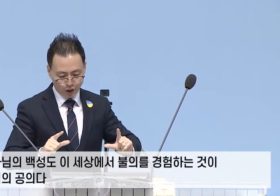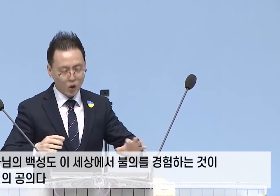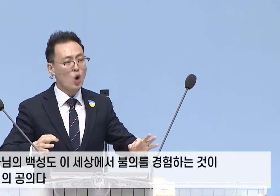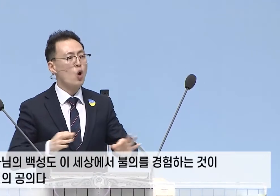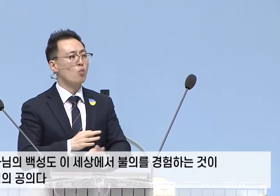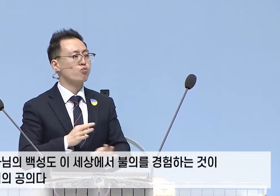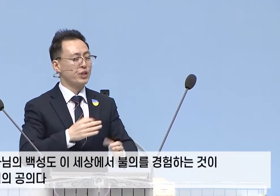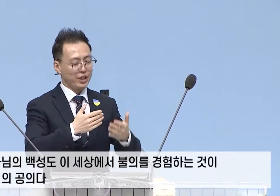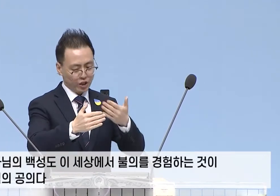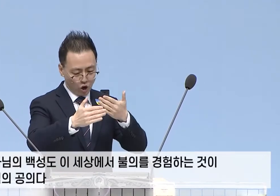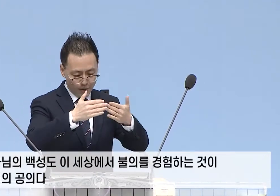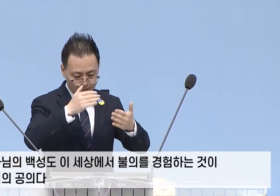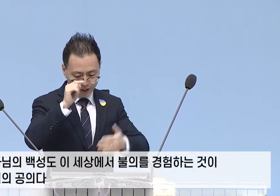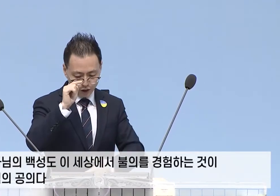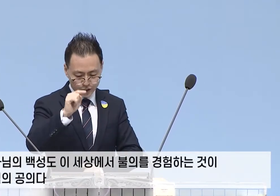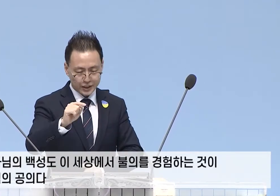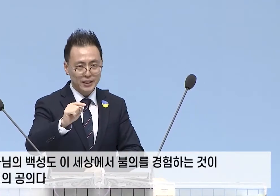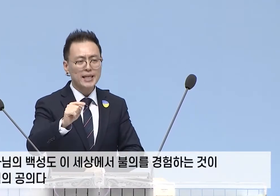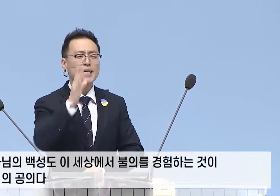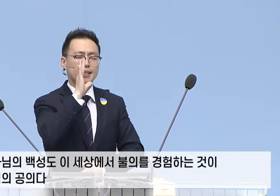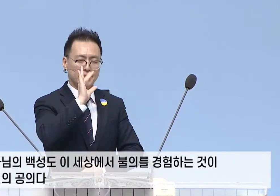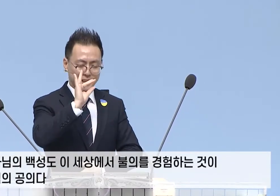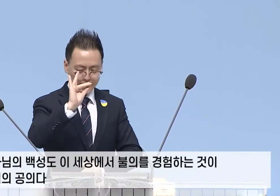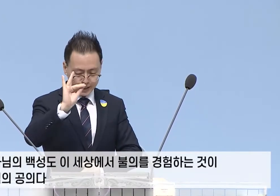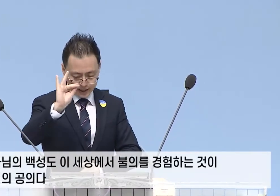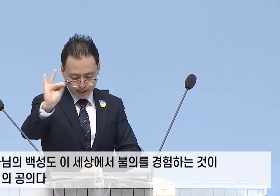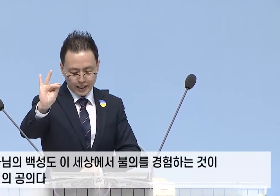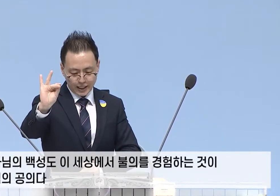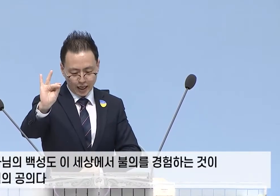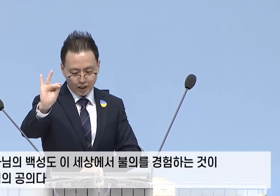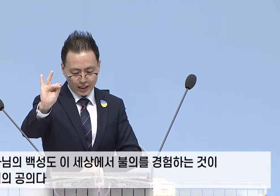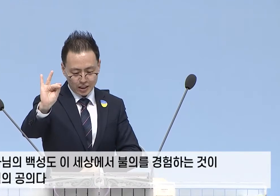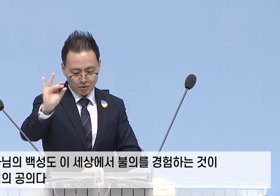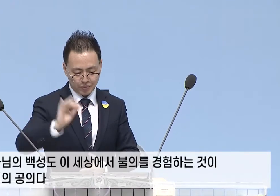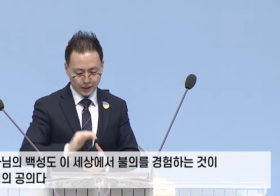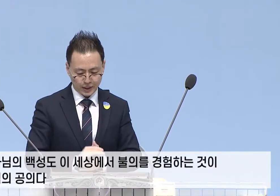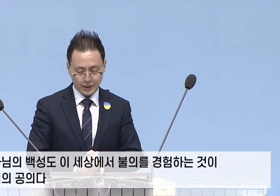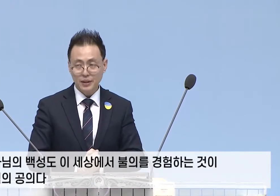살아가면서 불의를 경험한다는 것은 지극히 당연한 이치입니다.